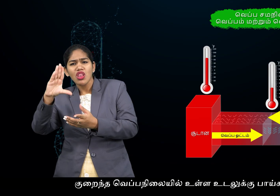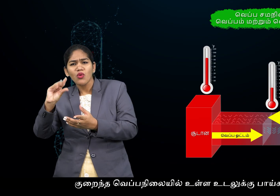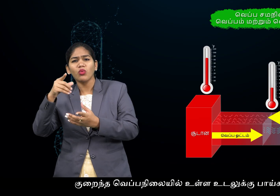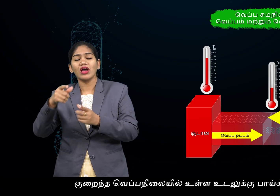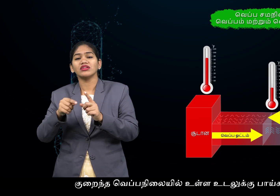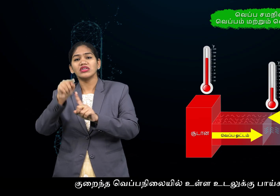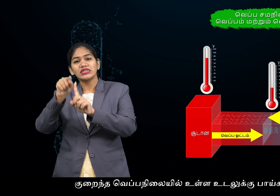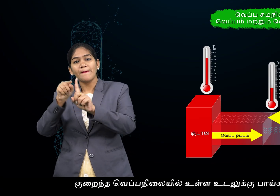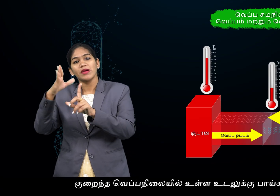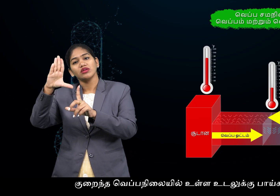பாய்கிறது.